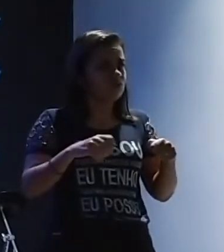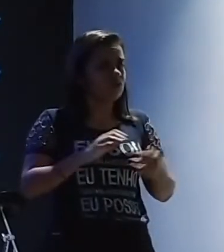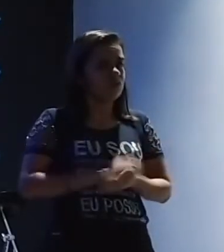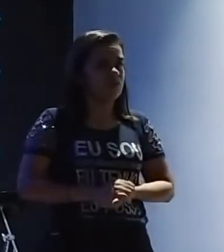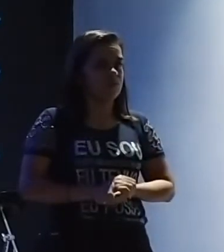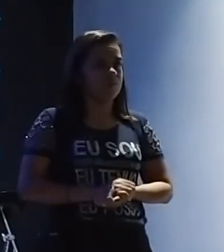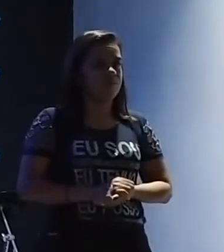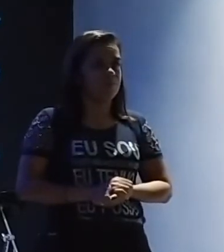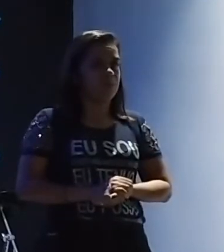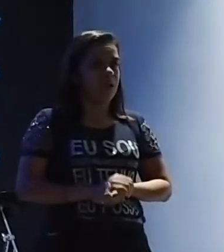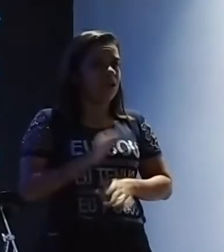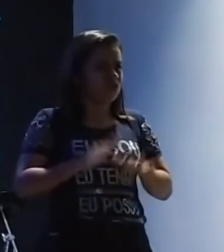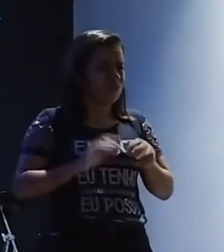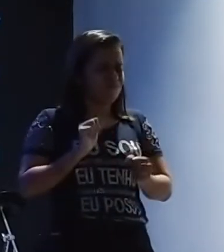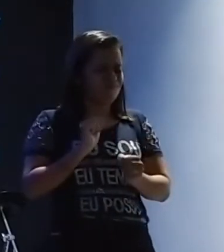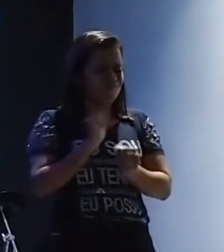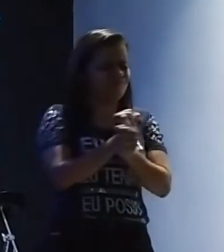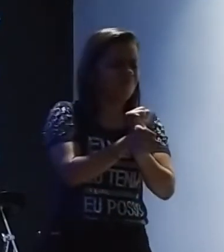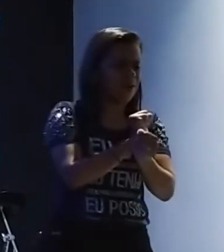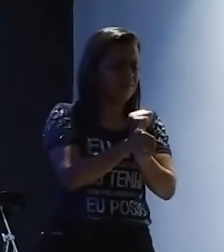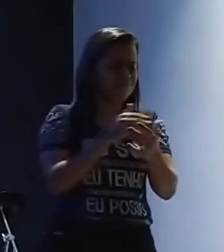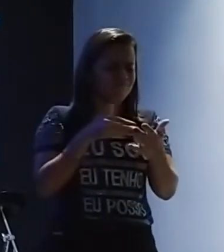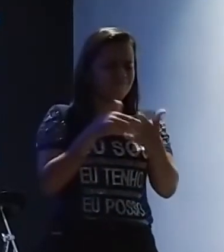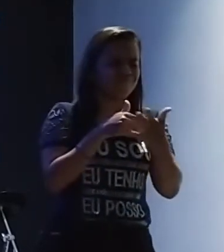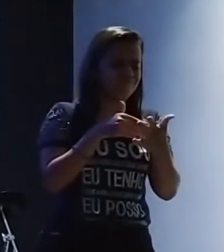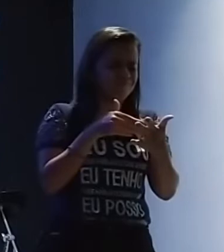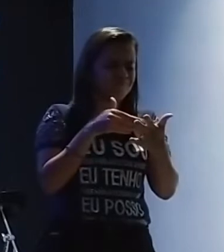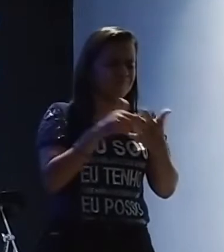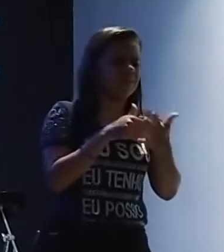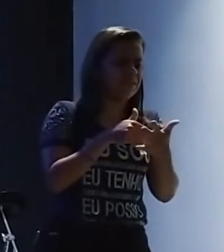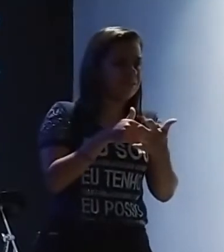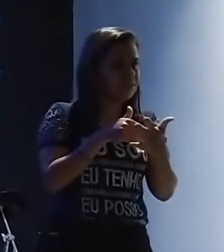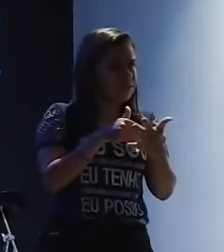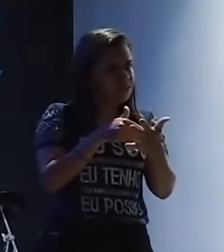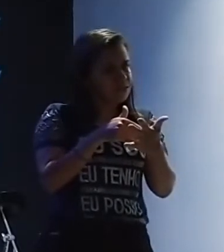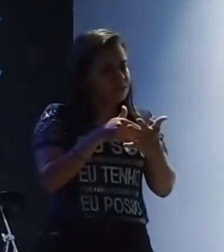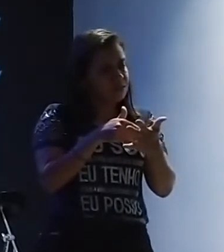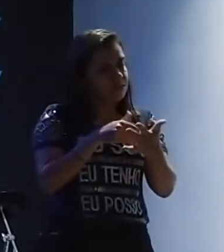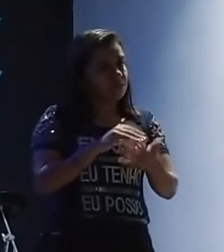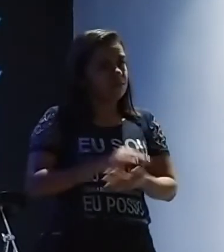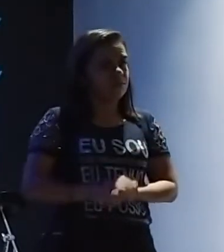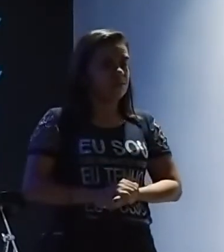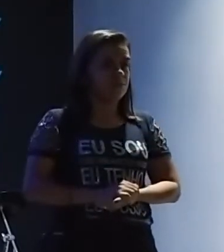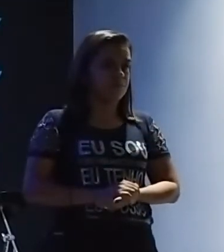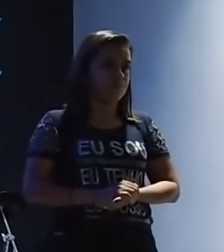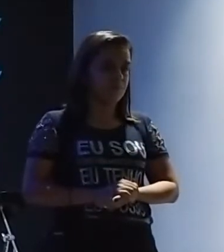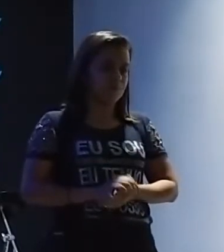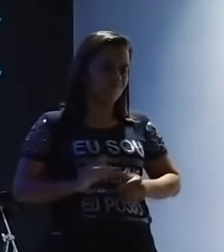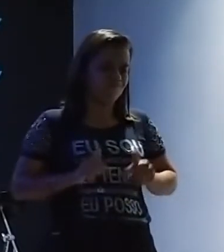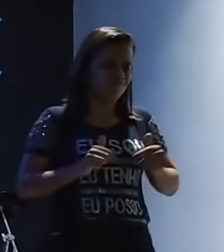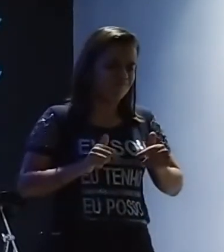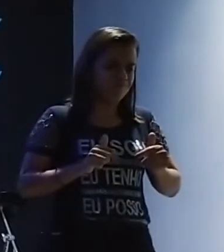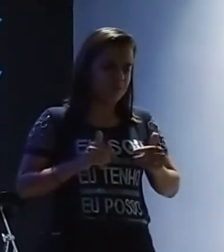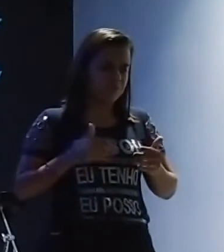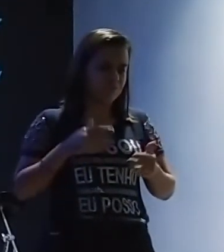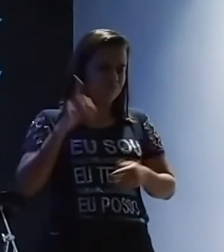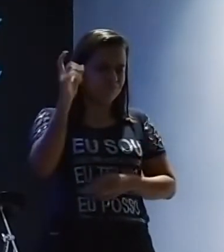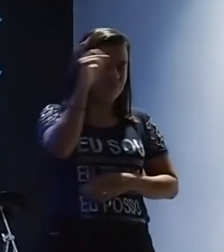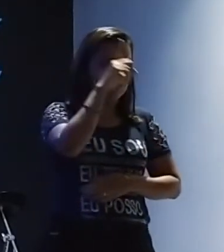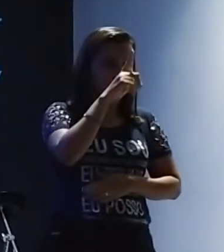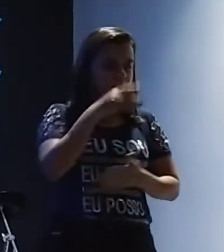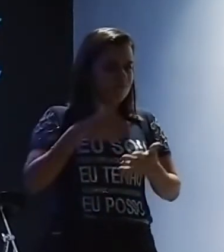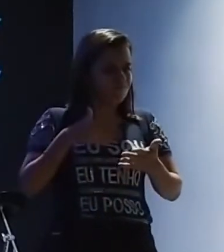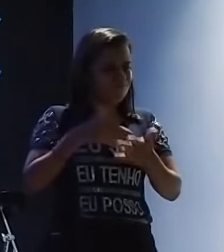nos trava, que nos impede de ir além e de dar um passo que a a gente nunca